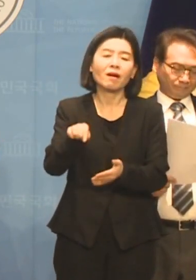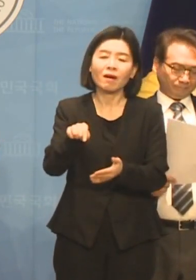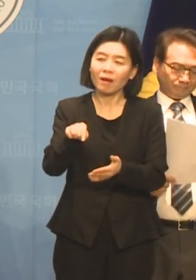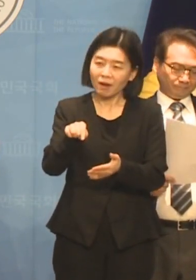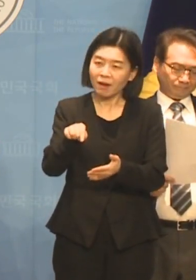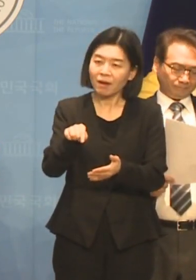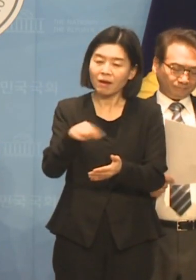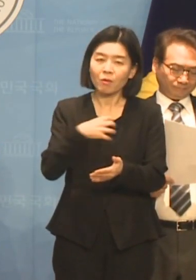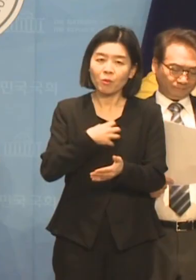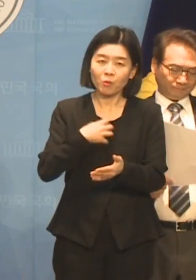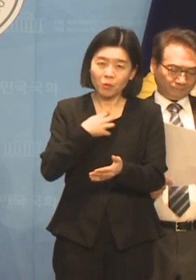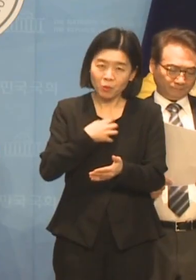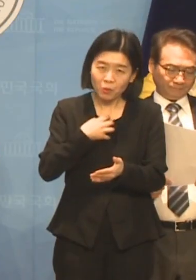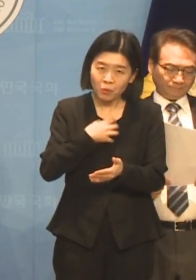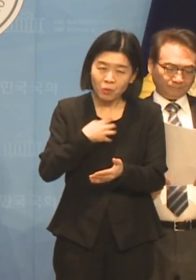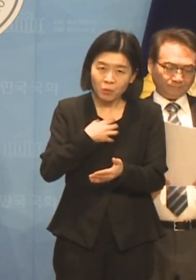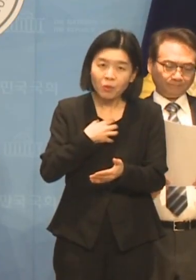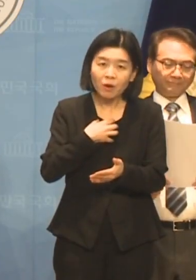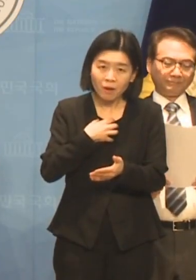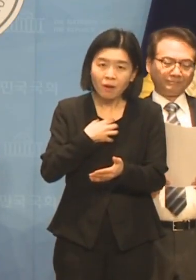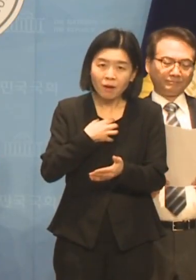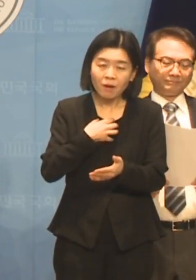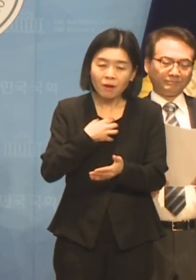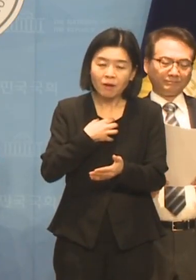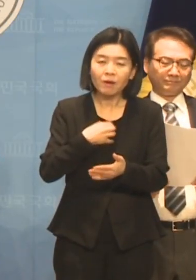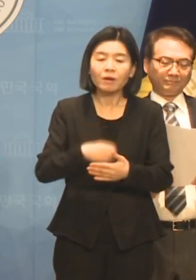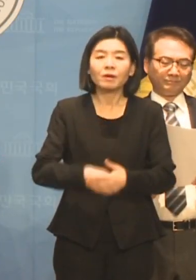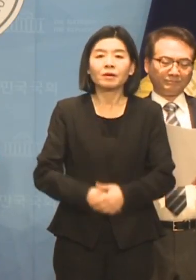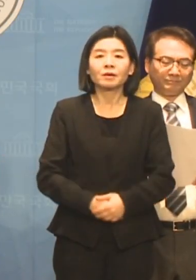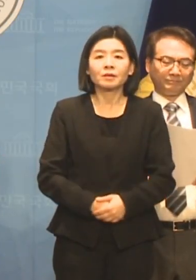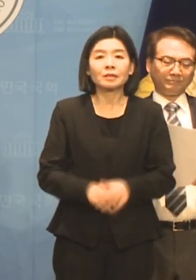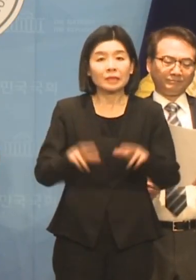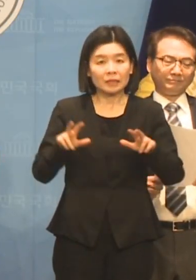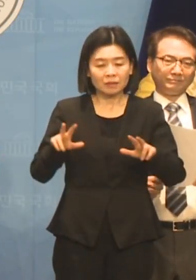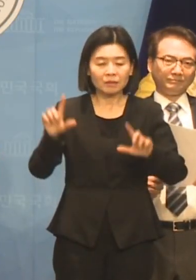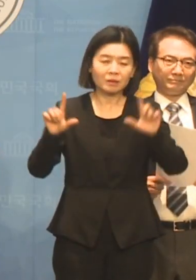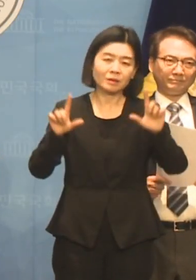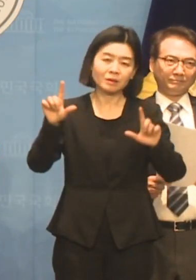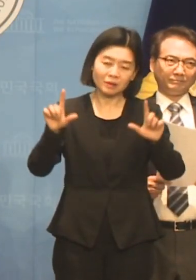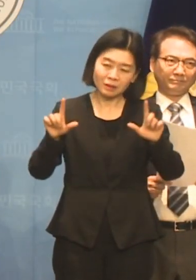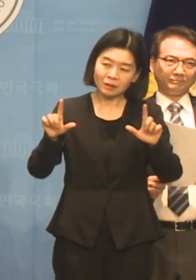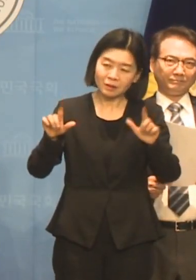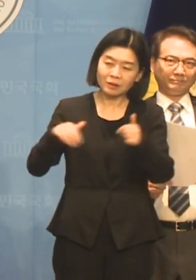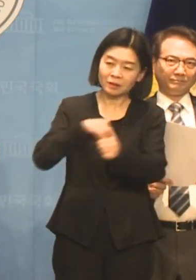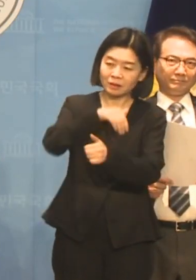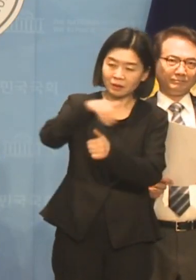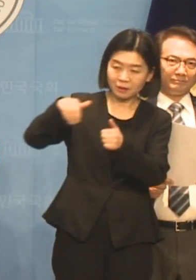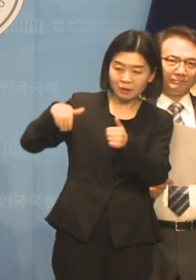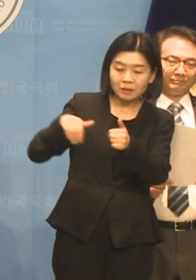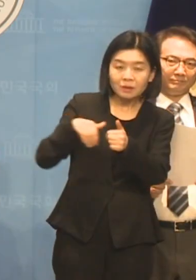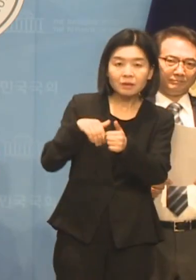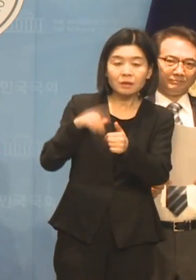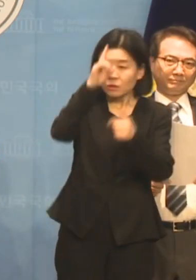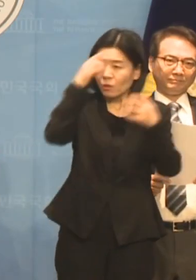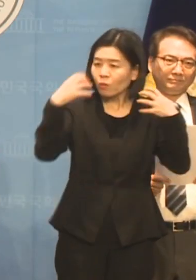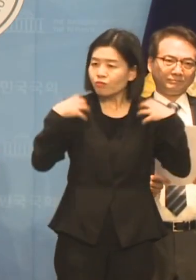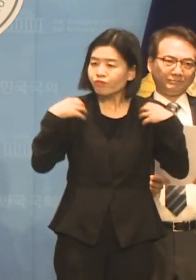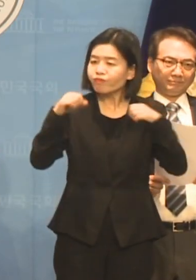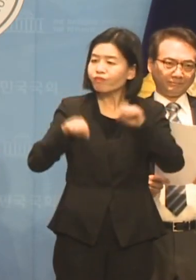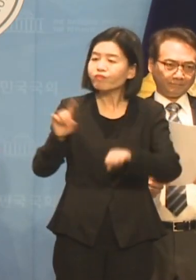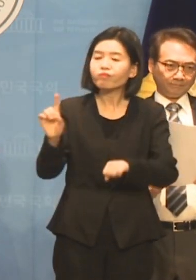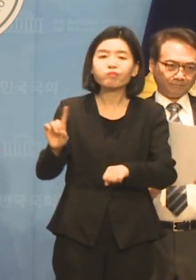문제가 발생했구나라고 하는 그런 우려를 금할 수가 없는 그런 지경에 이르게 되었습니다. 도대체 정부는 무엇을